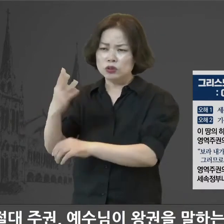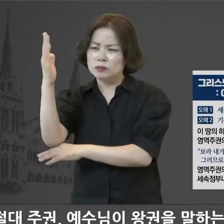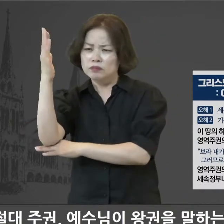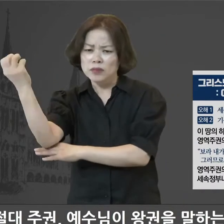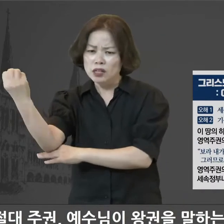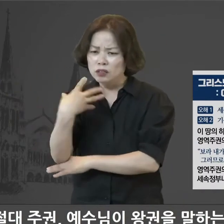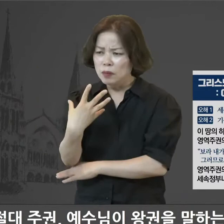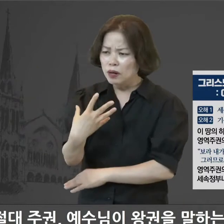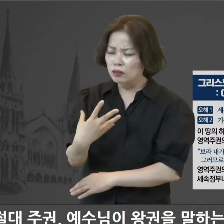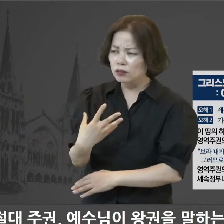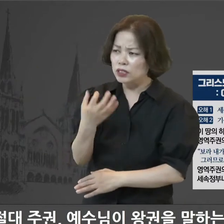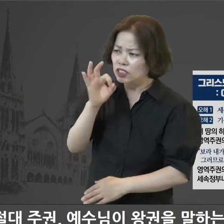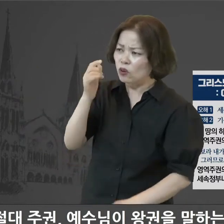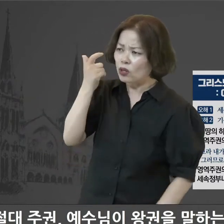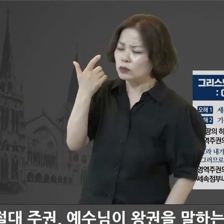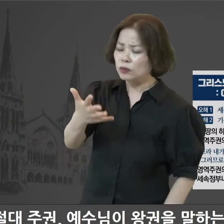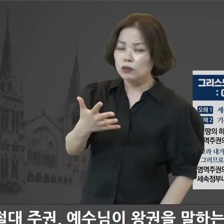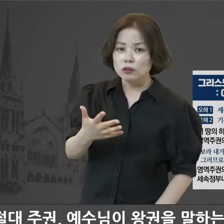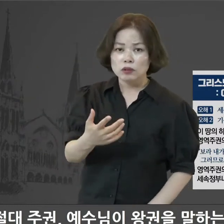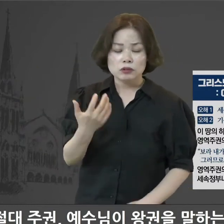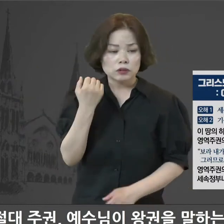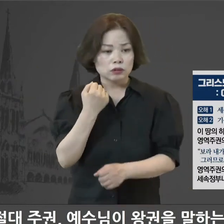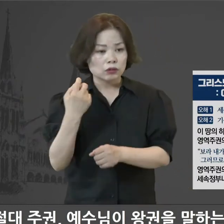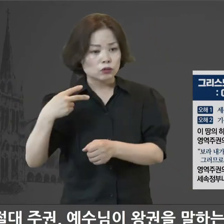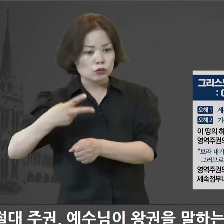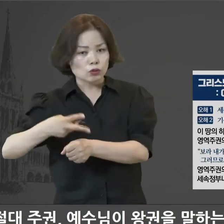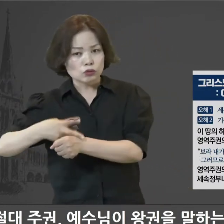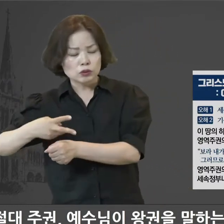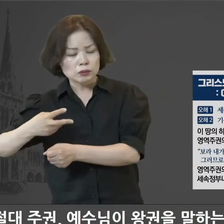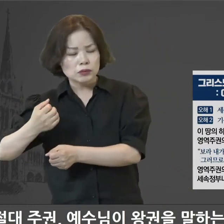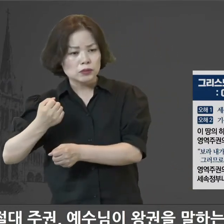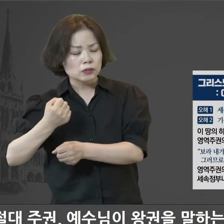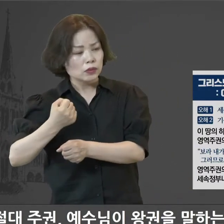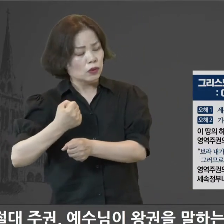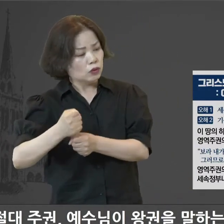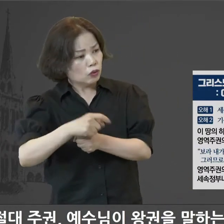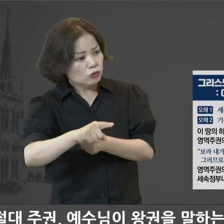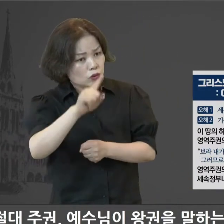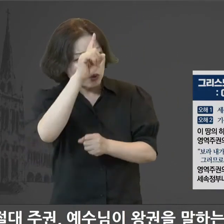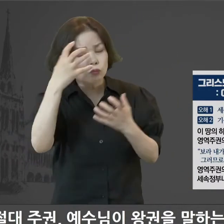왕권을 인정합니까? 그래서 제가 황당해가지고, 그걸 이 정부가 왜 인정해야 되죠?